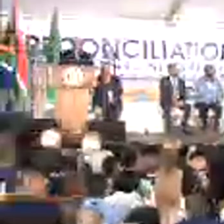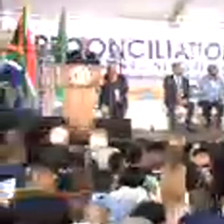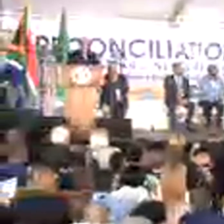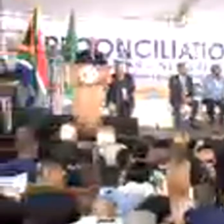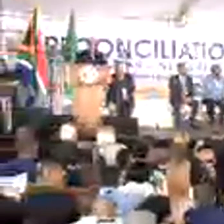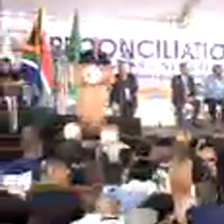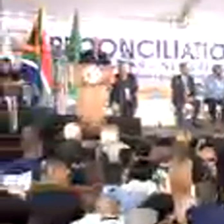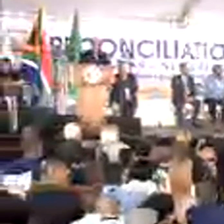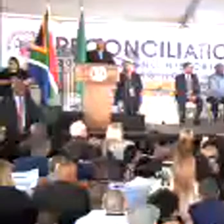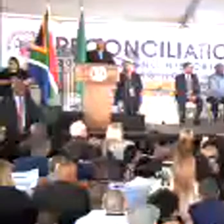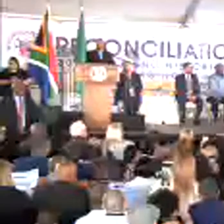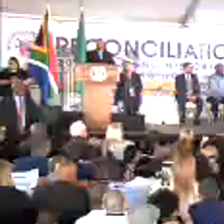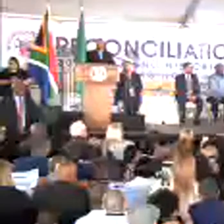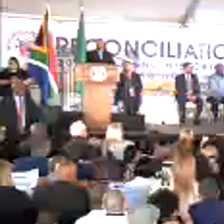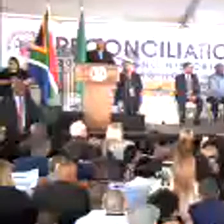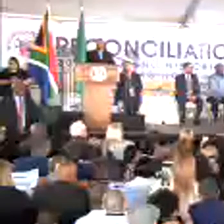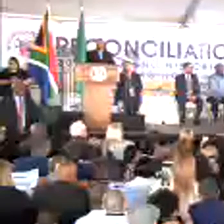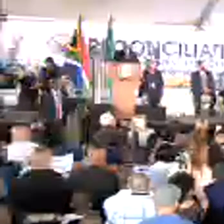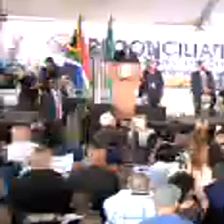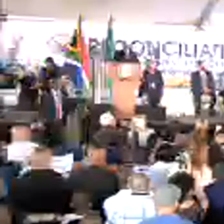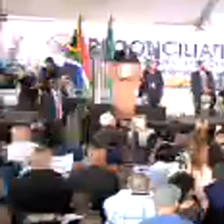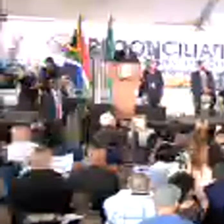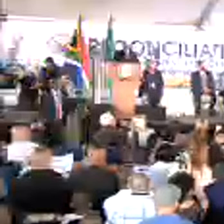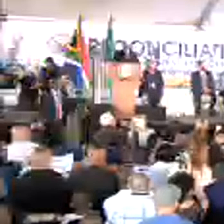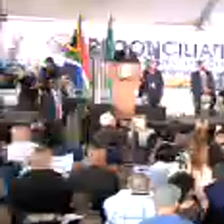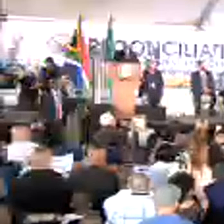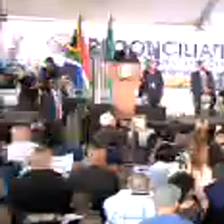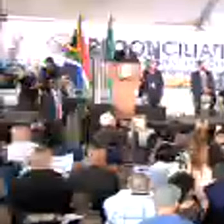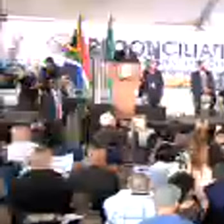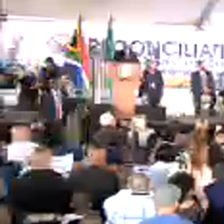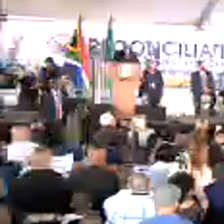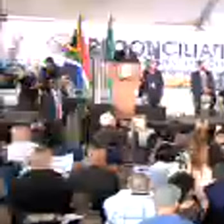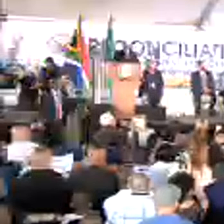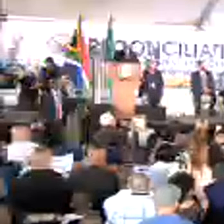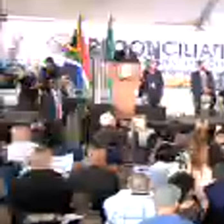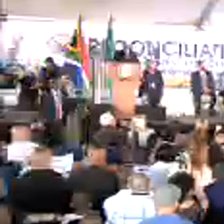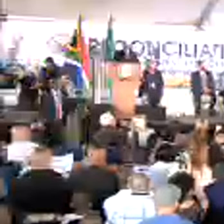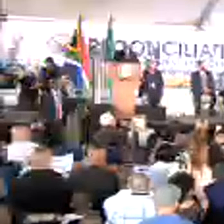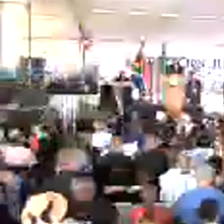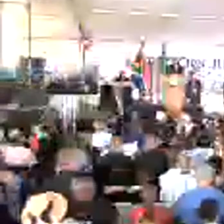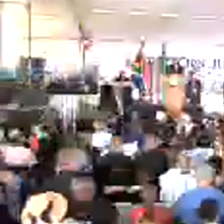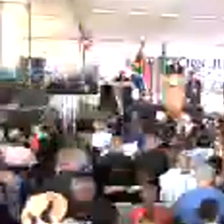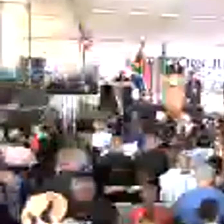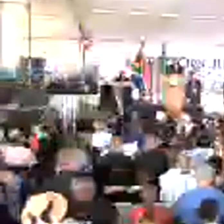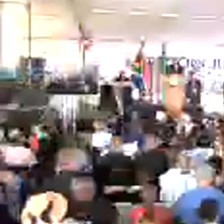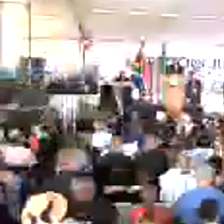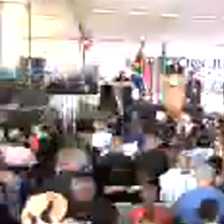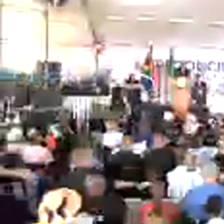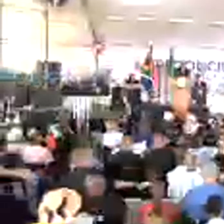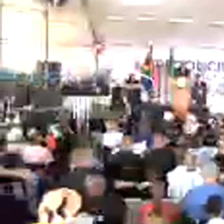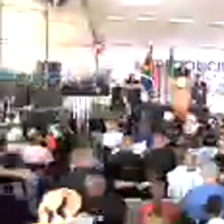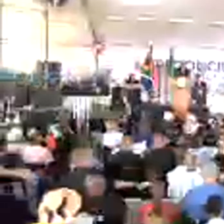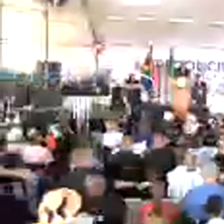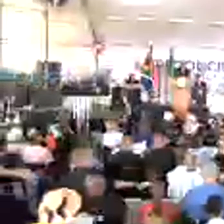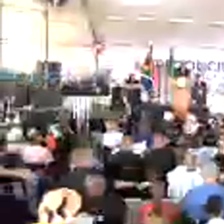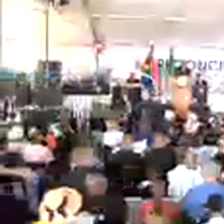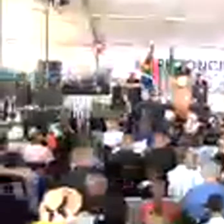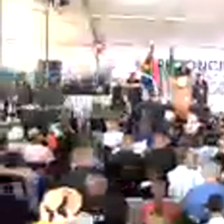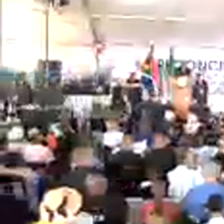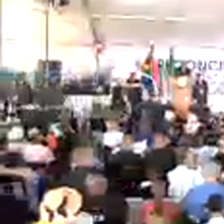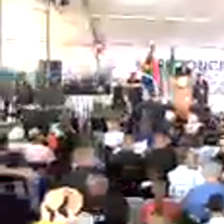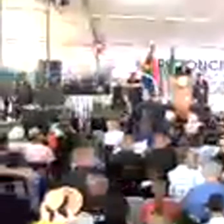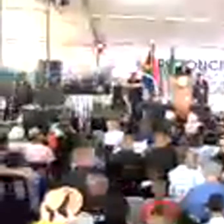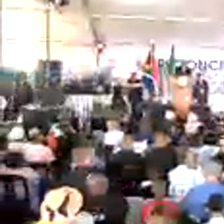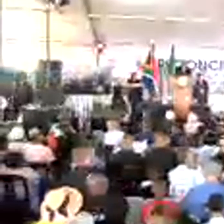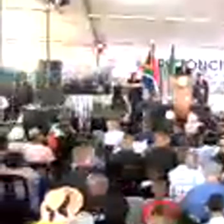en die Sipho leiers sê, die president het gepraat van die nasionale dialoog. Berei jouself